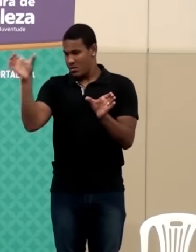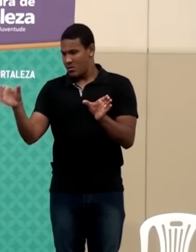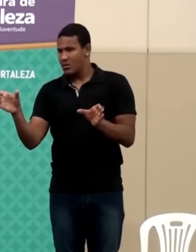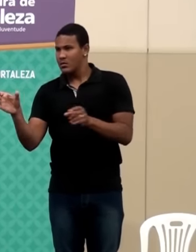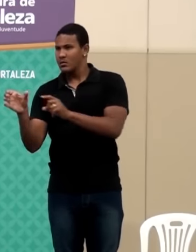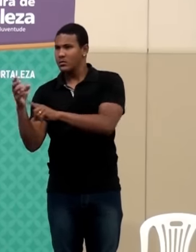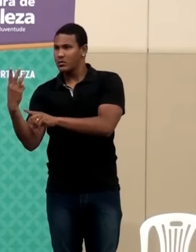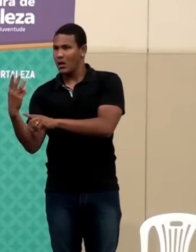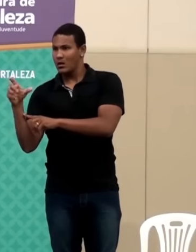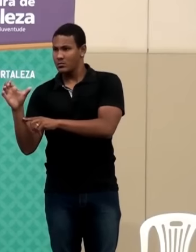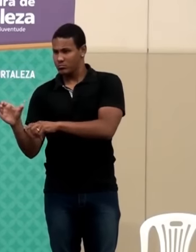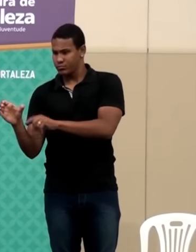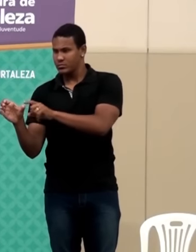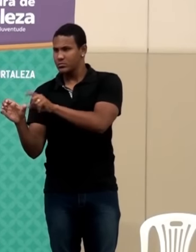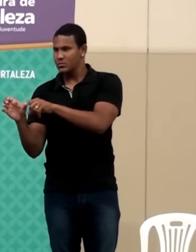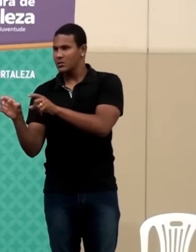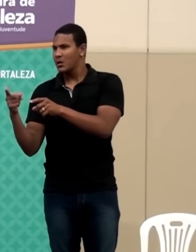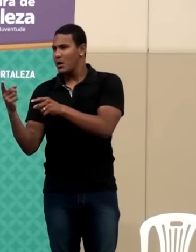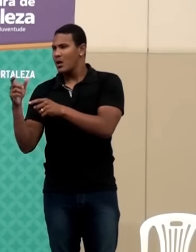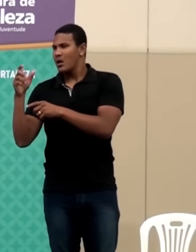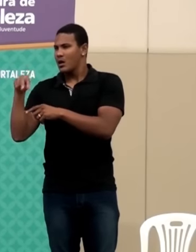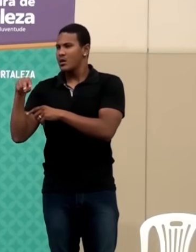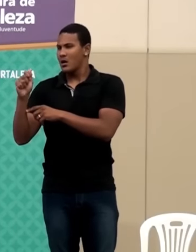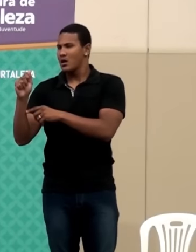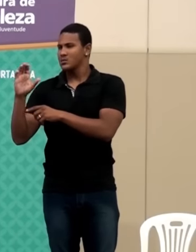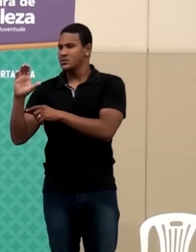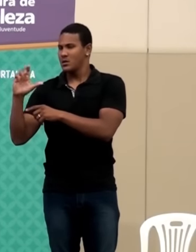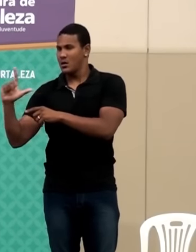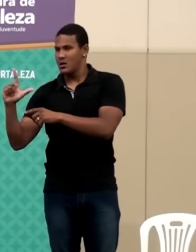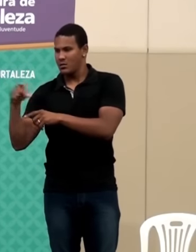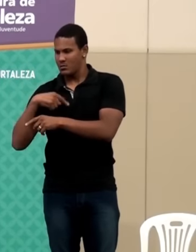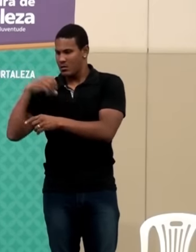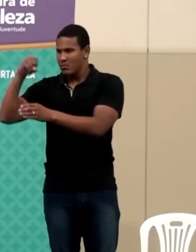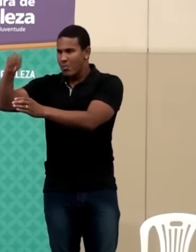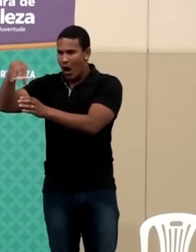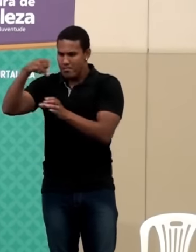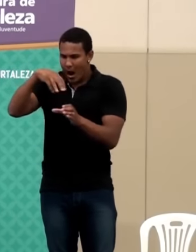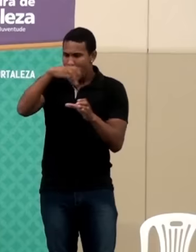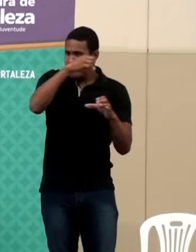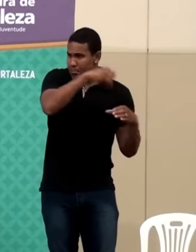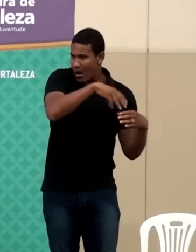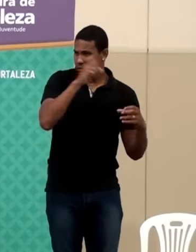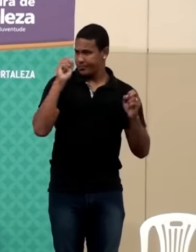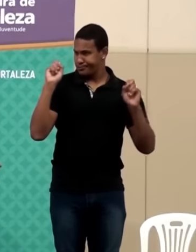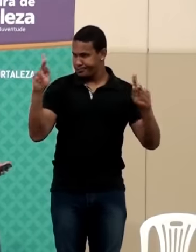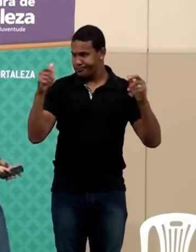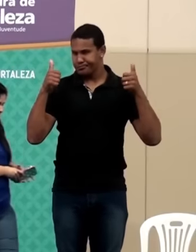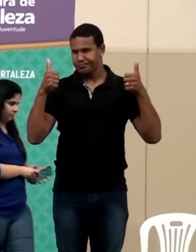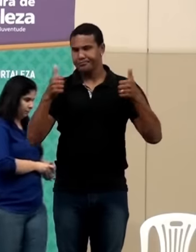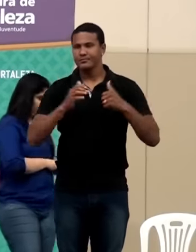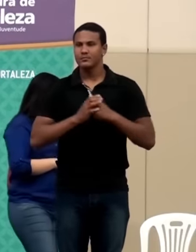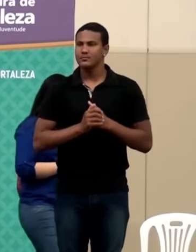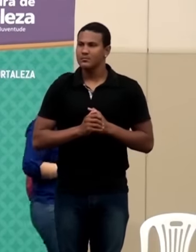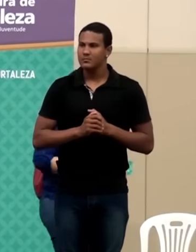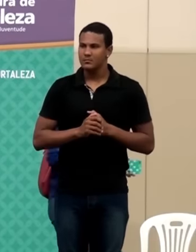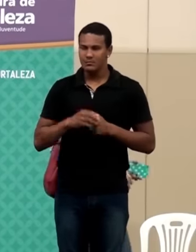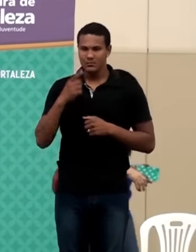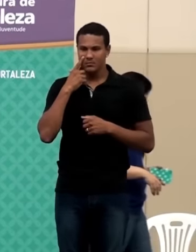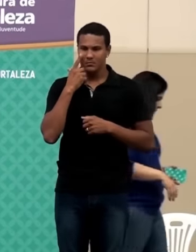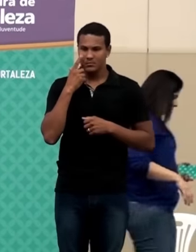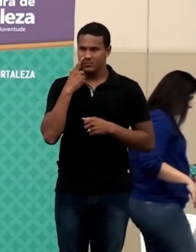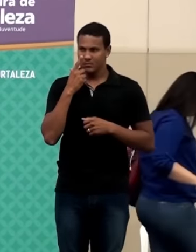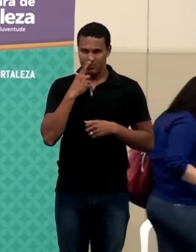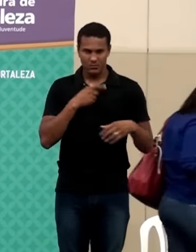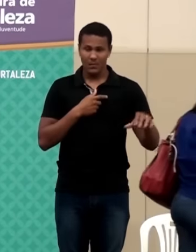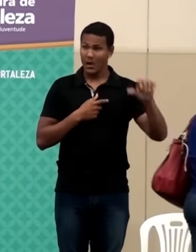de sal para churrasco, no caso NaCl, obtendo o resultado conforme mostra o quadro. Tubo de